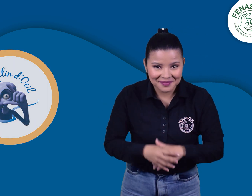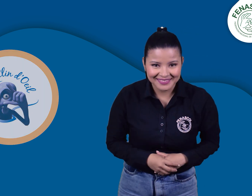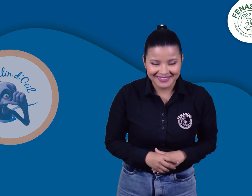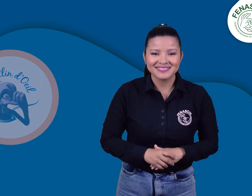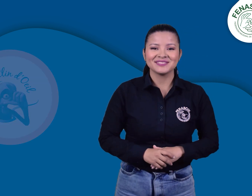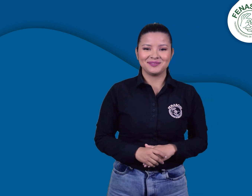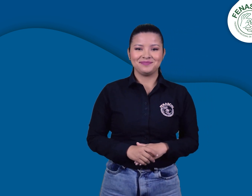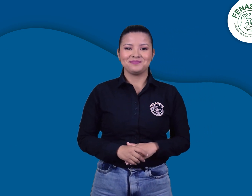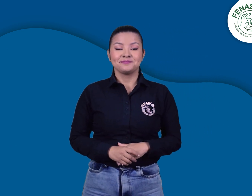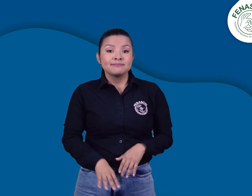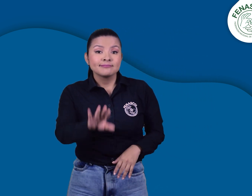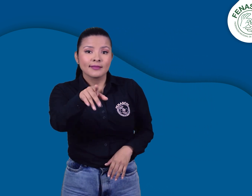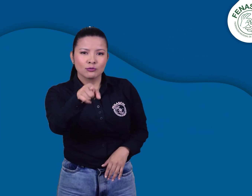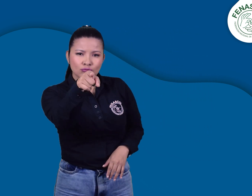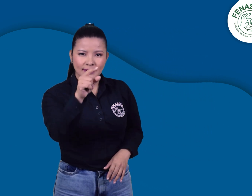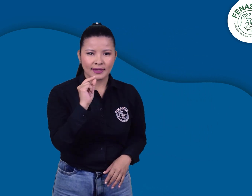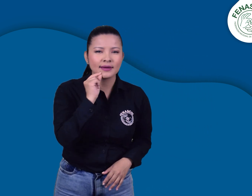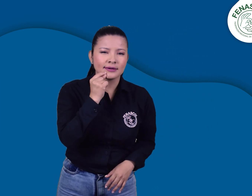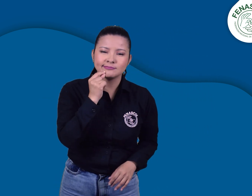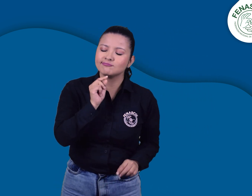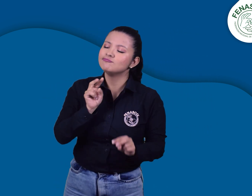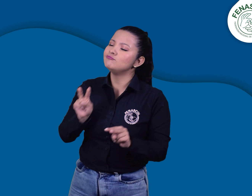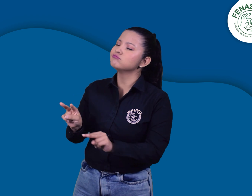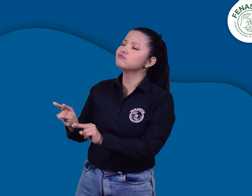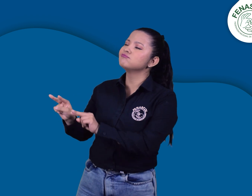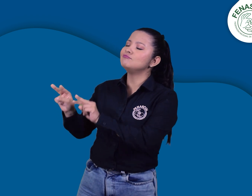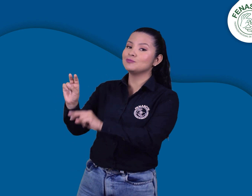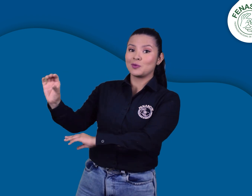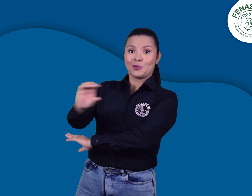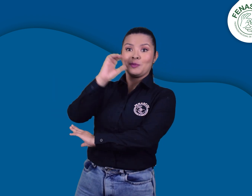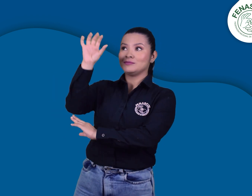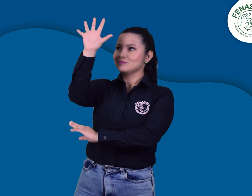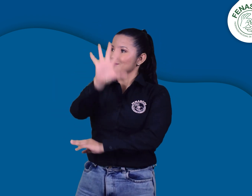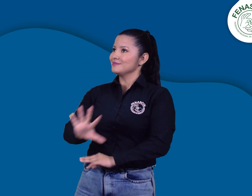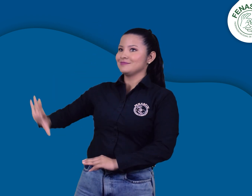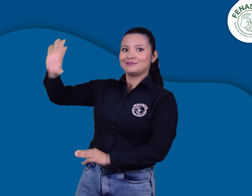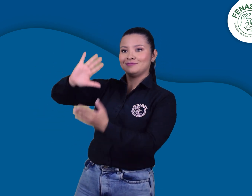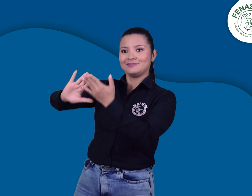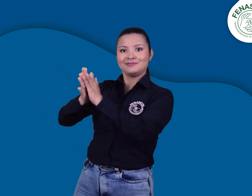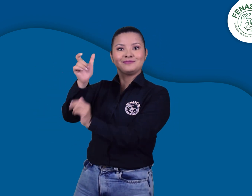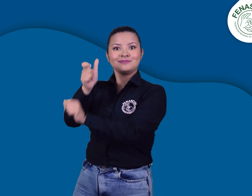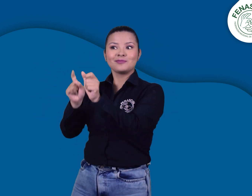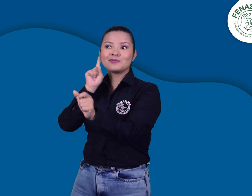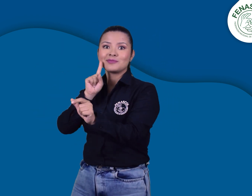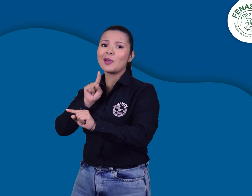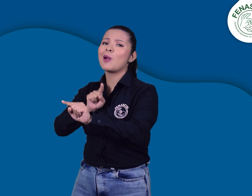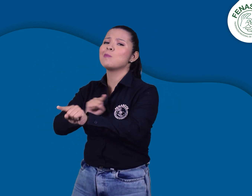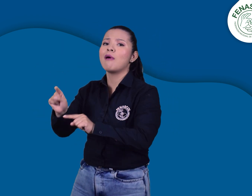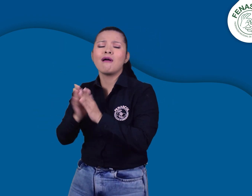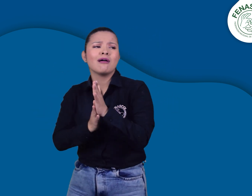también? Bueno, Sandra, a nivel nacional, personas sordas de la comunidad están muy interesadas en